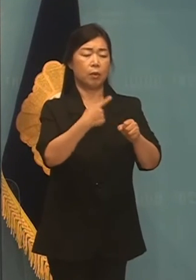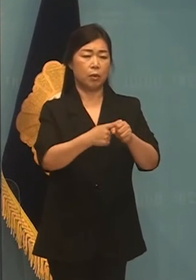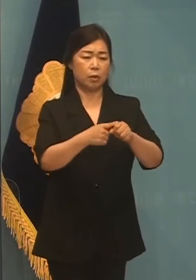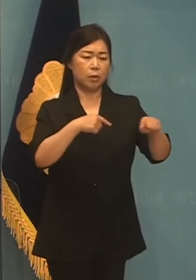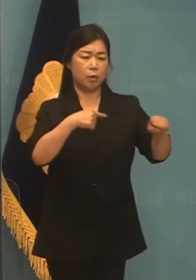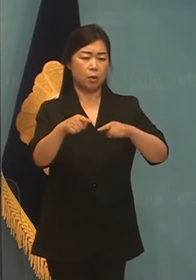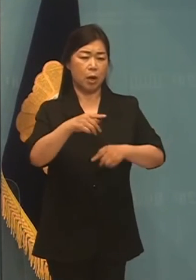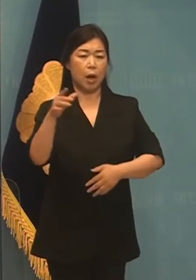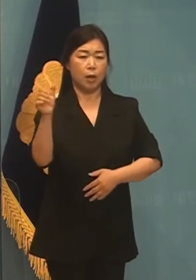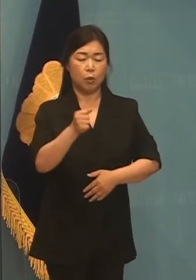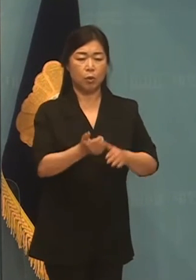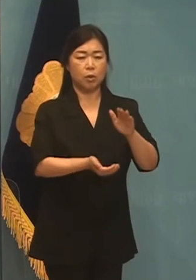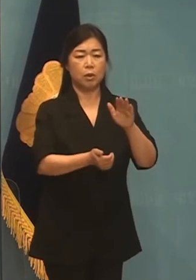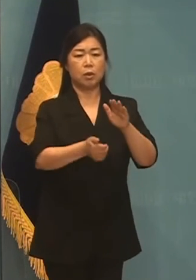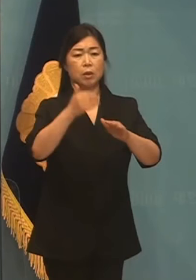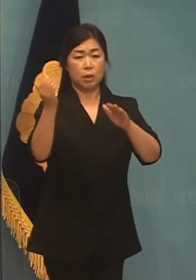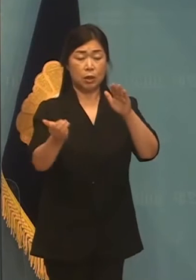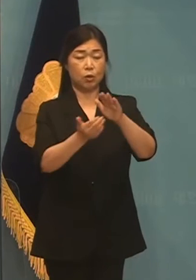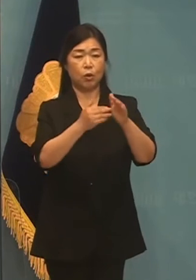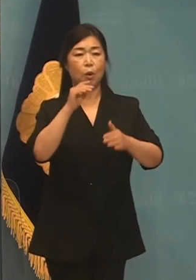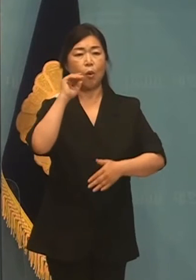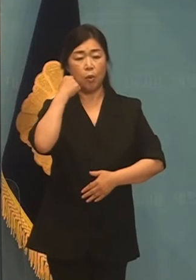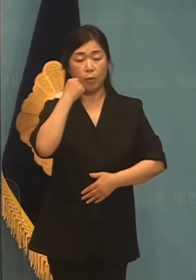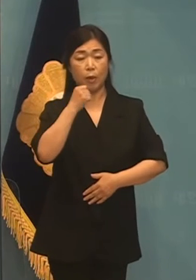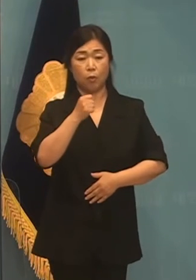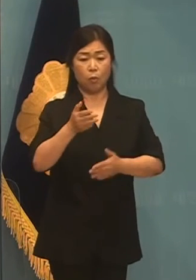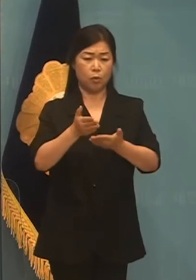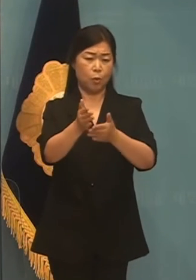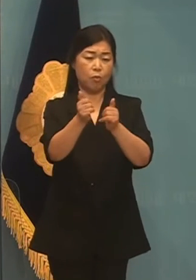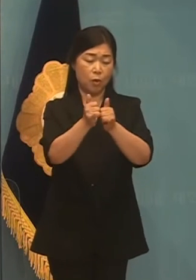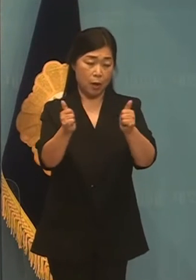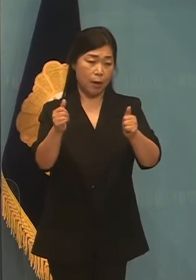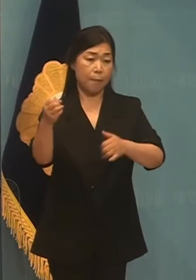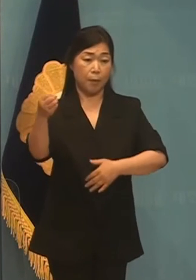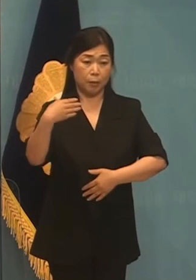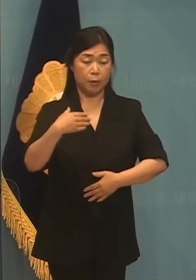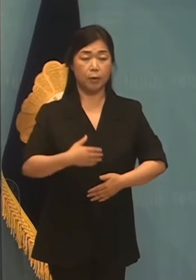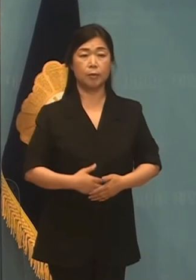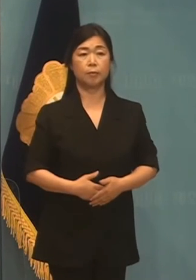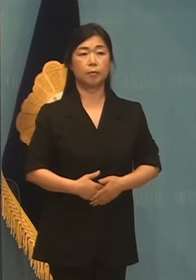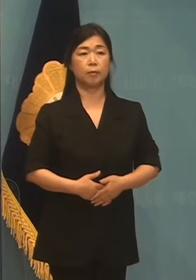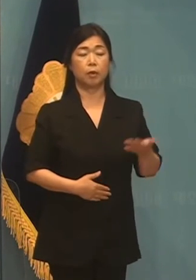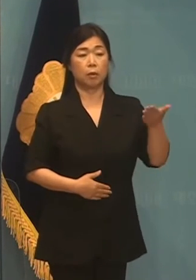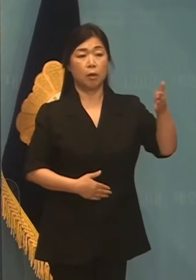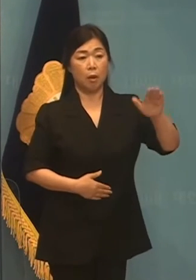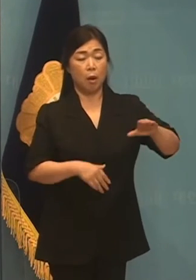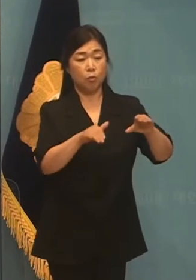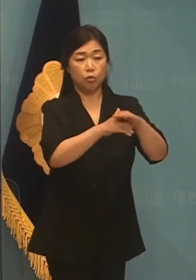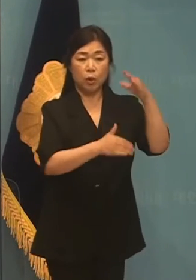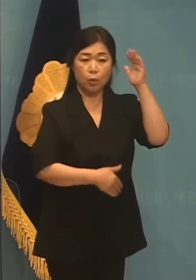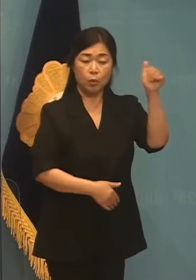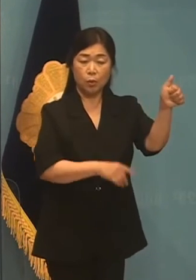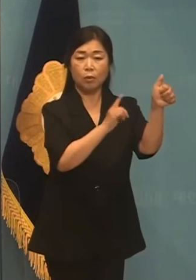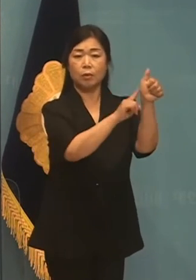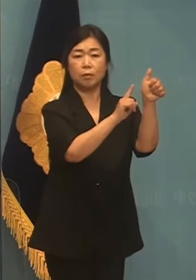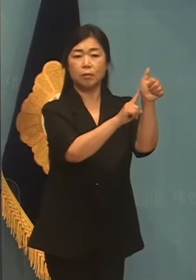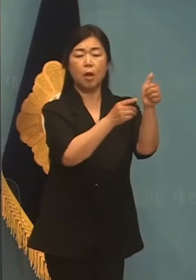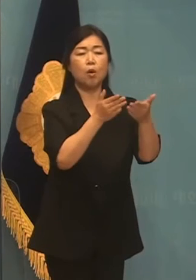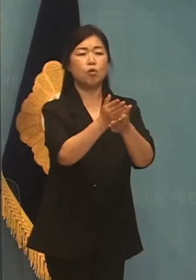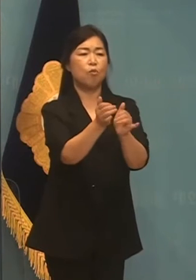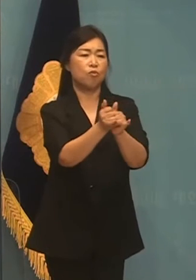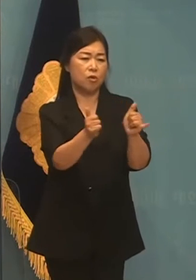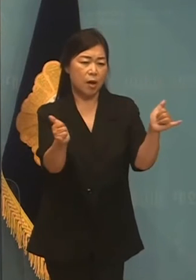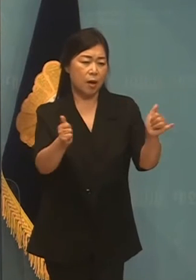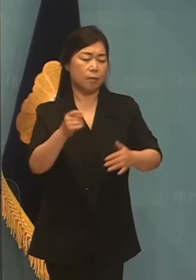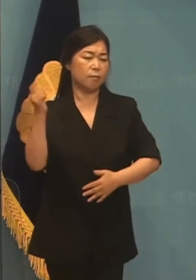실현 불가능하다는 것이 전문가들의 의견입니다. 그러나 문재인 대통령은